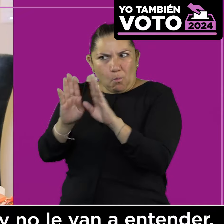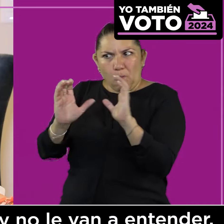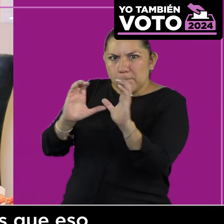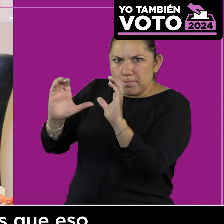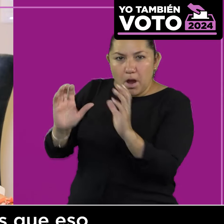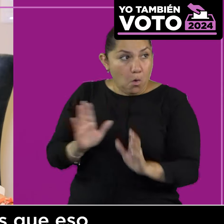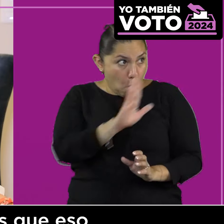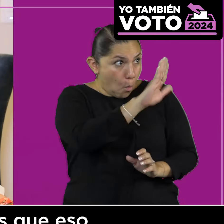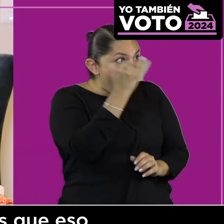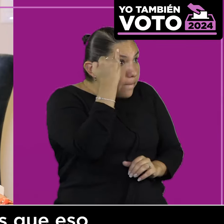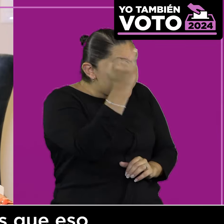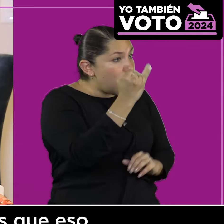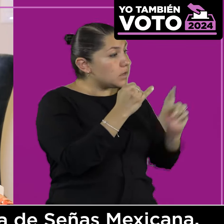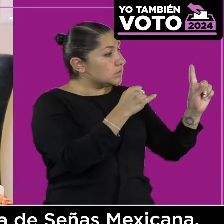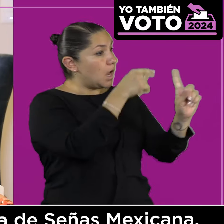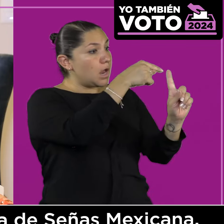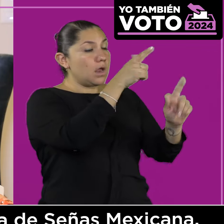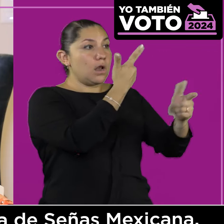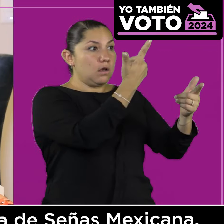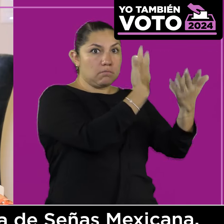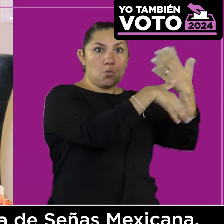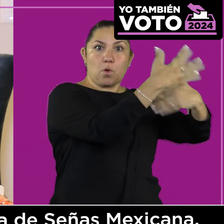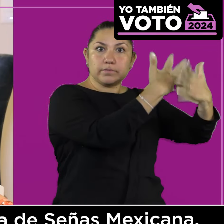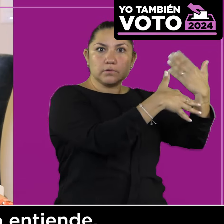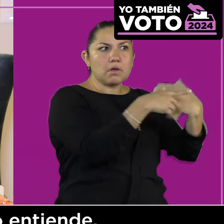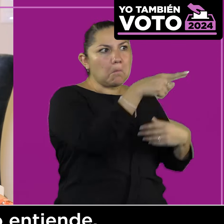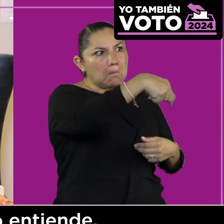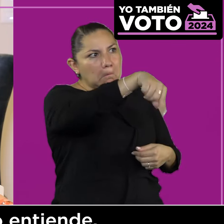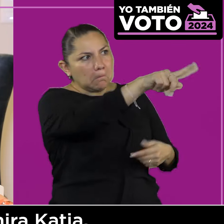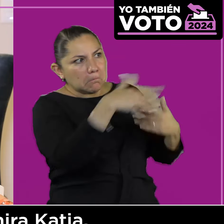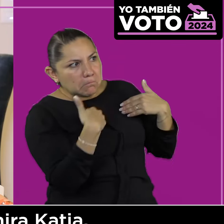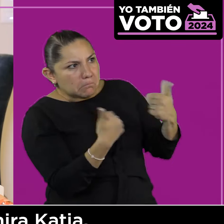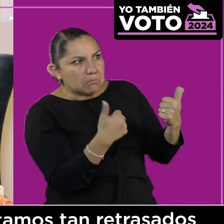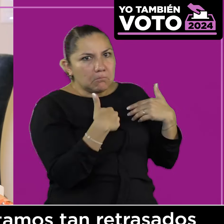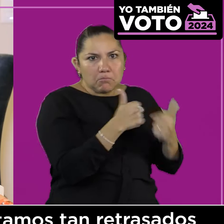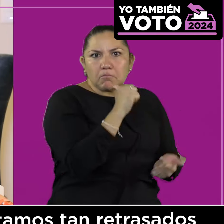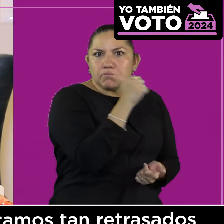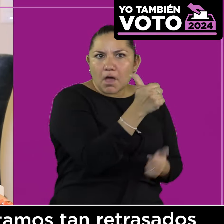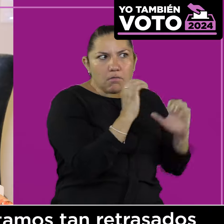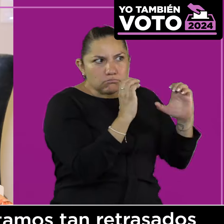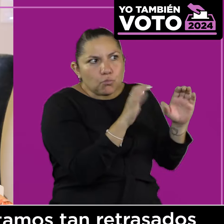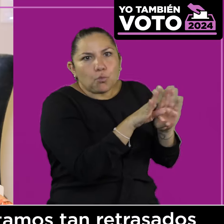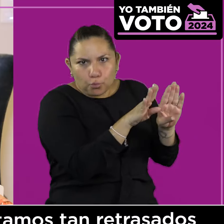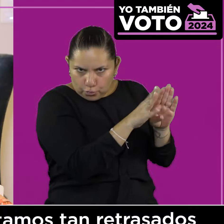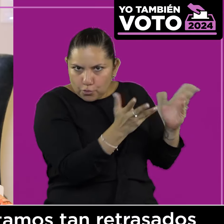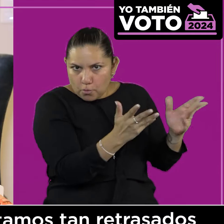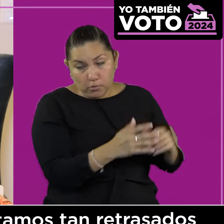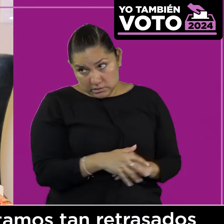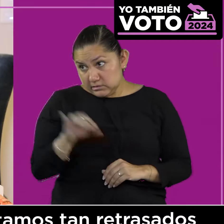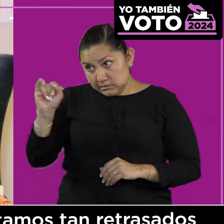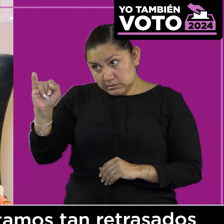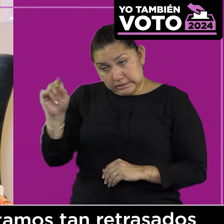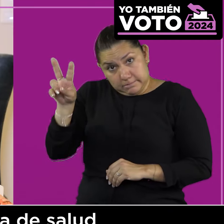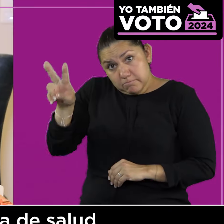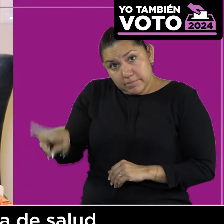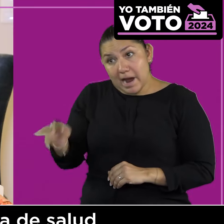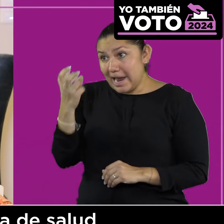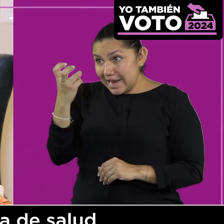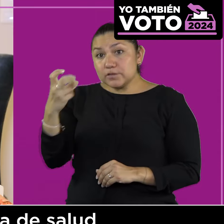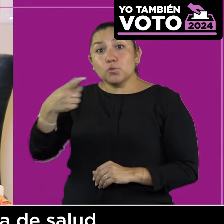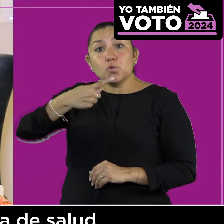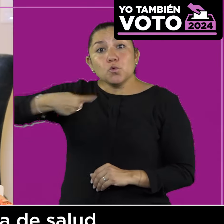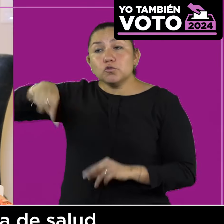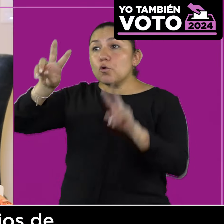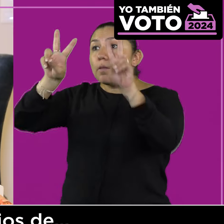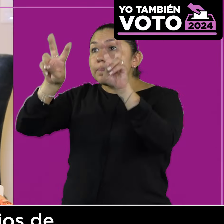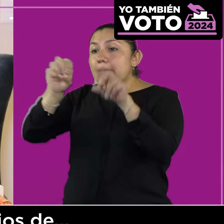entender pero más que eso o se habla lengua de señas mexicana y nadie lo entiende Mira Katia la verdad es que estamos tan retrasados en el tema de